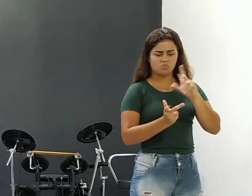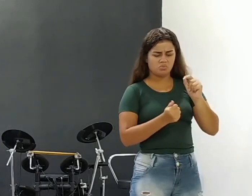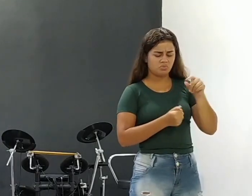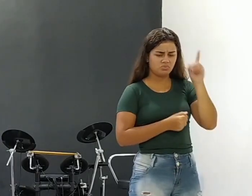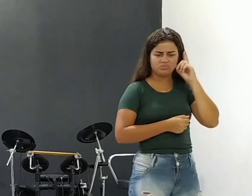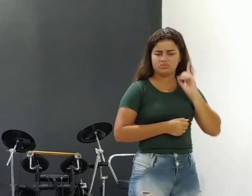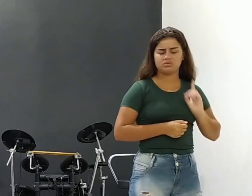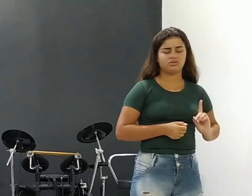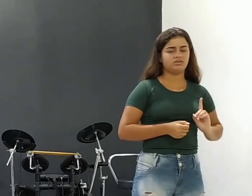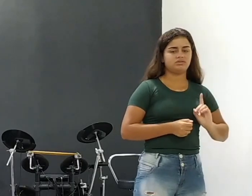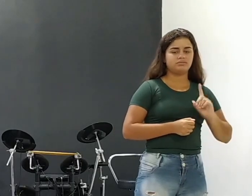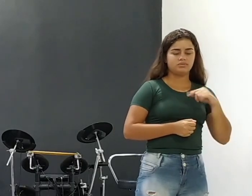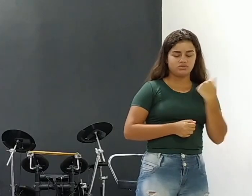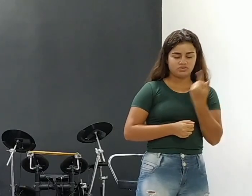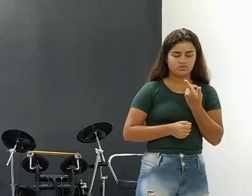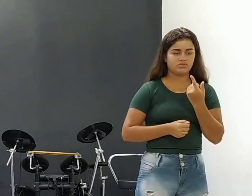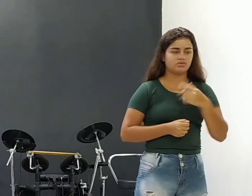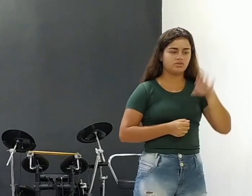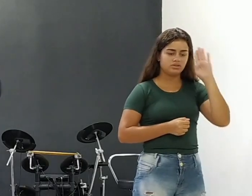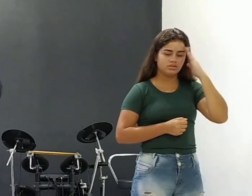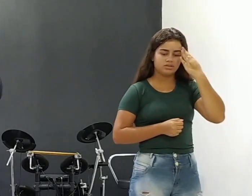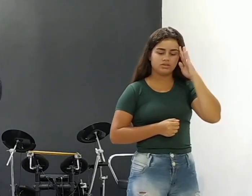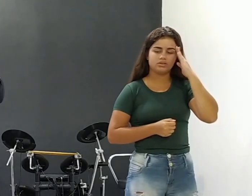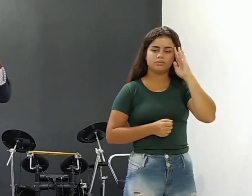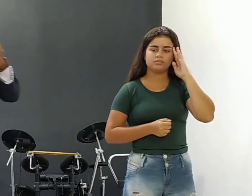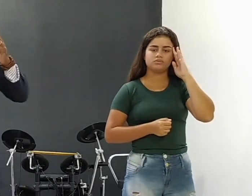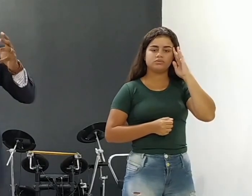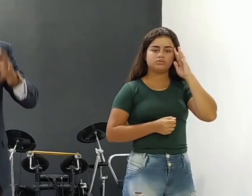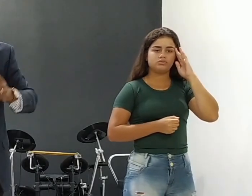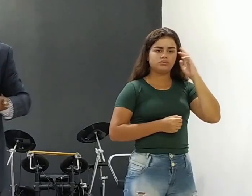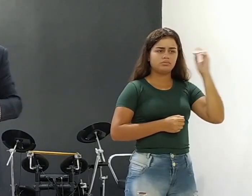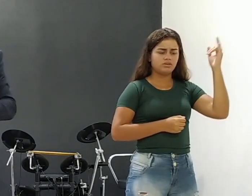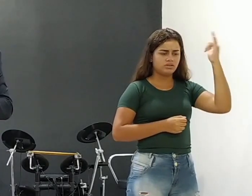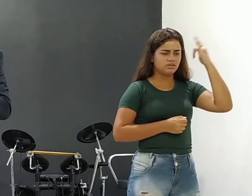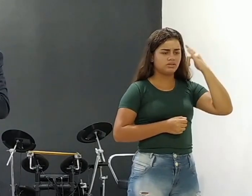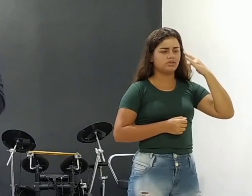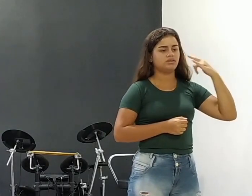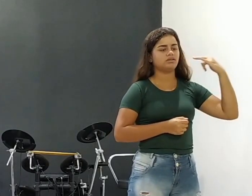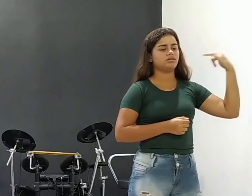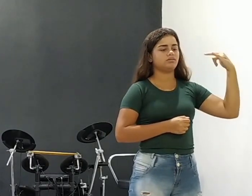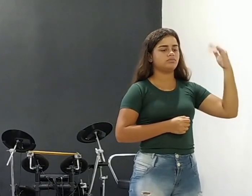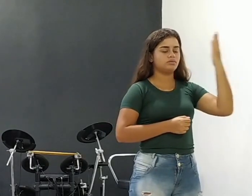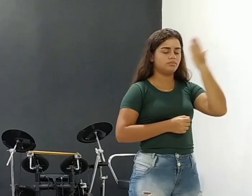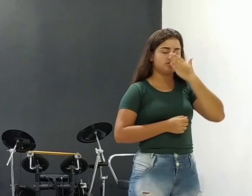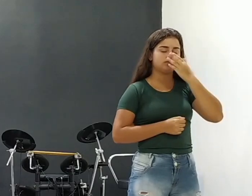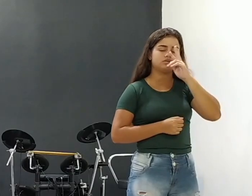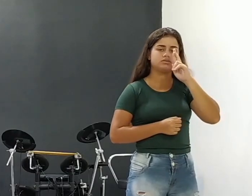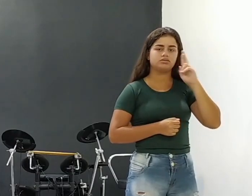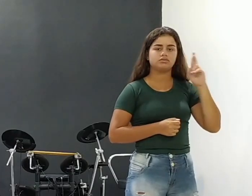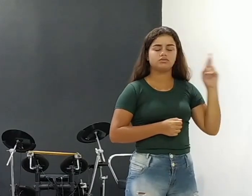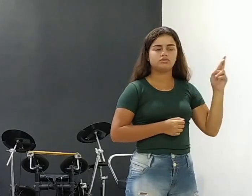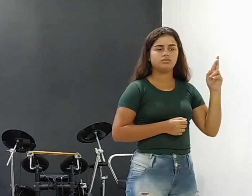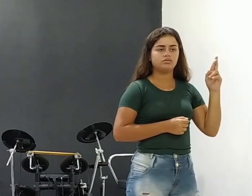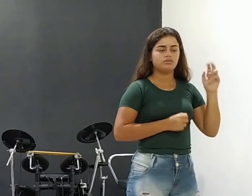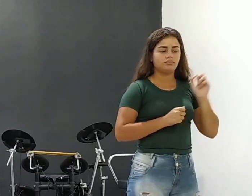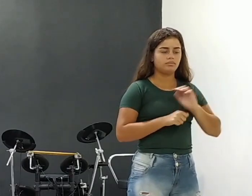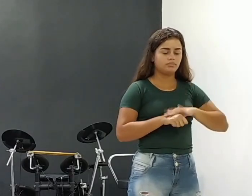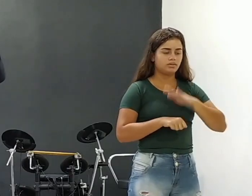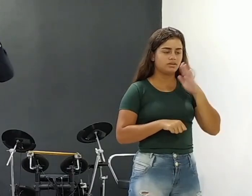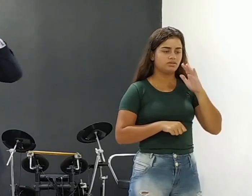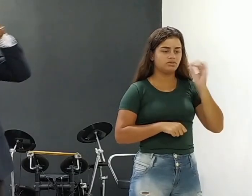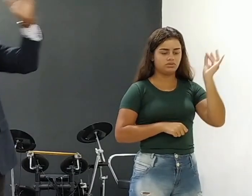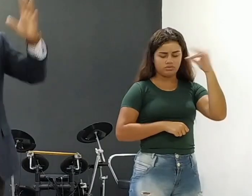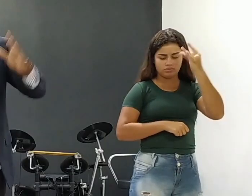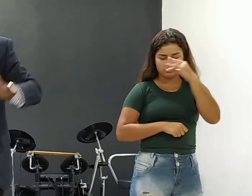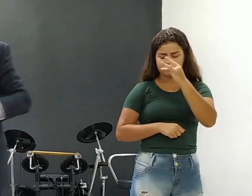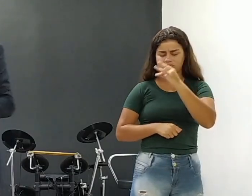entender, mas nós entendemos que quanto mais atraímos a presença de Deus, mais fogo arde dentro de nós. Quanto